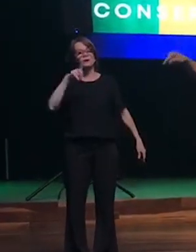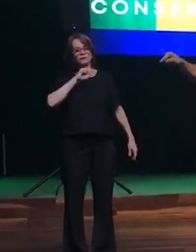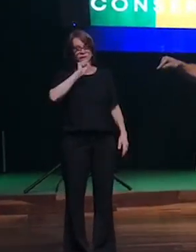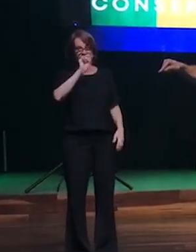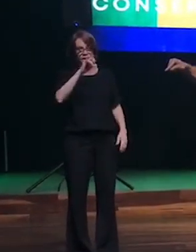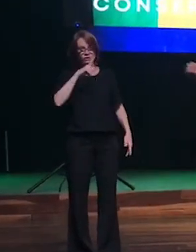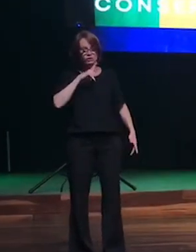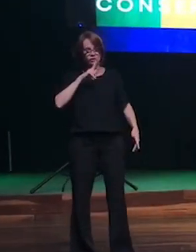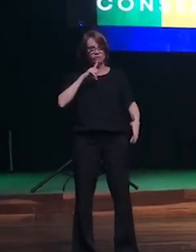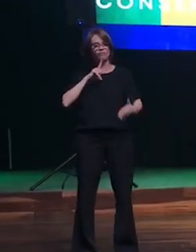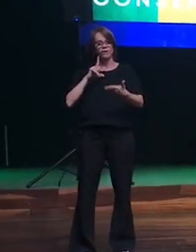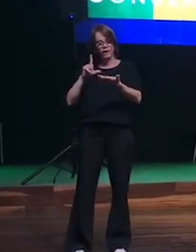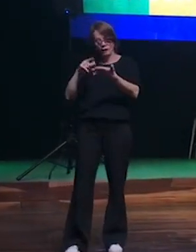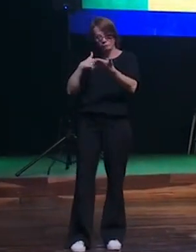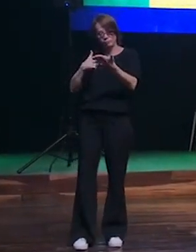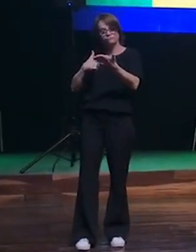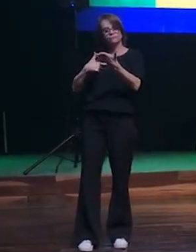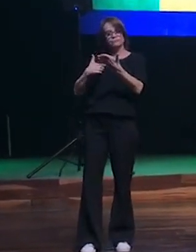no processo.